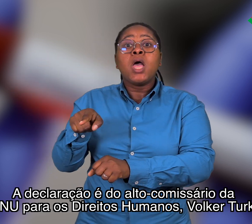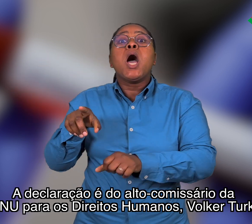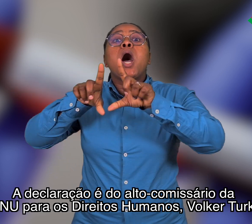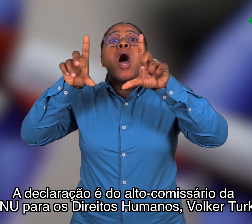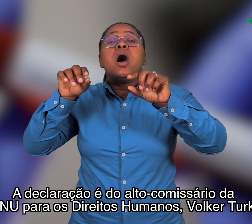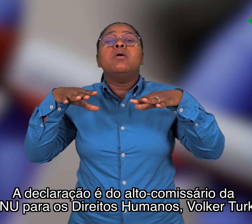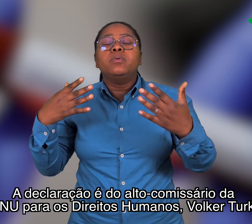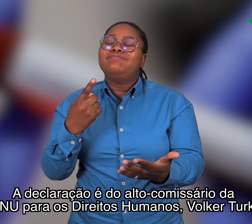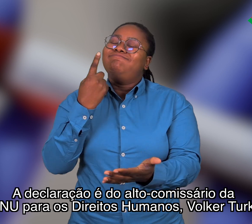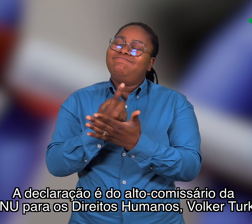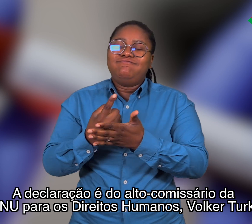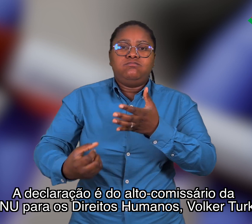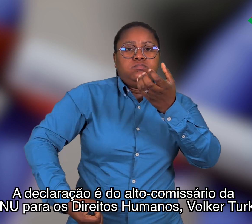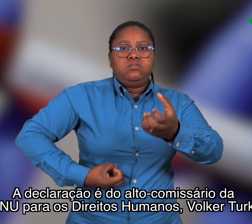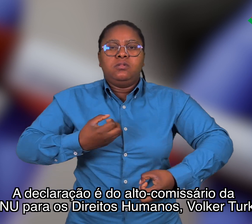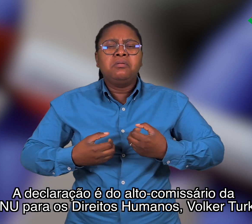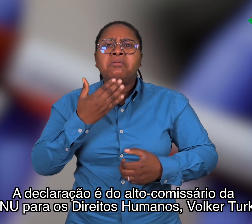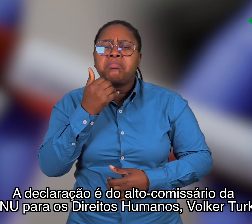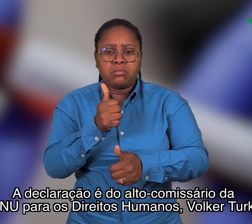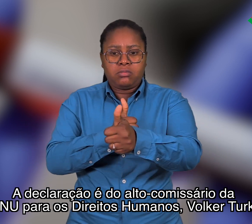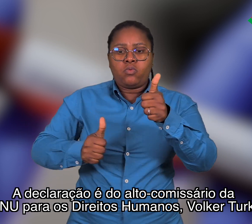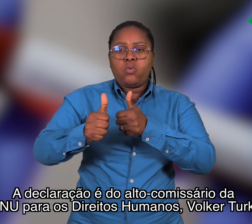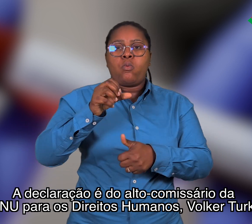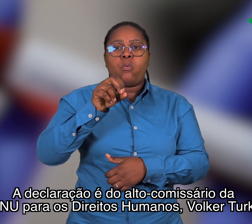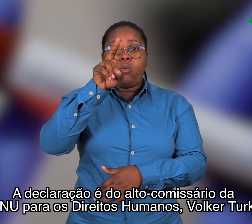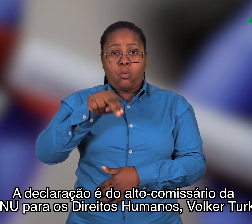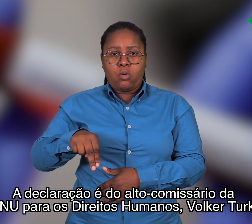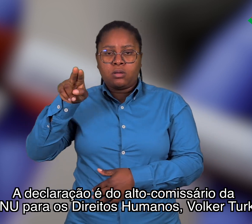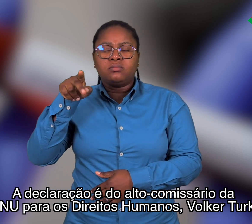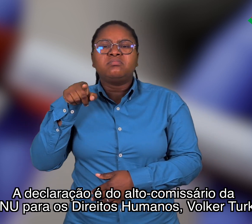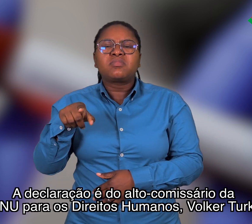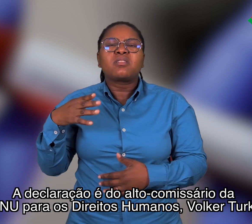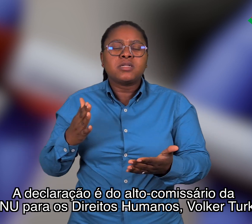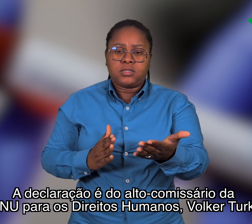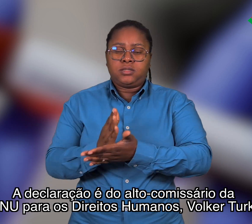declaração é do alto comissário da ONU para os Direitos Humanos, Volker Tahr.